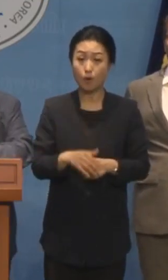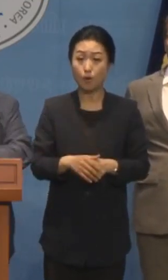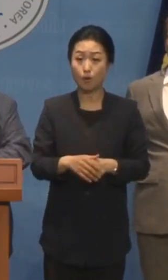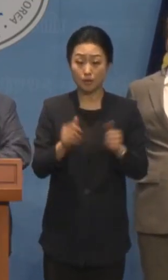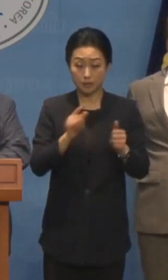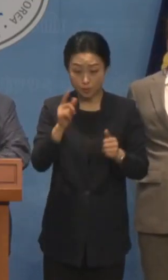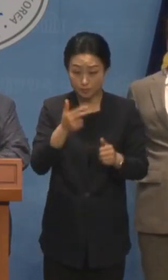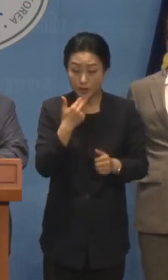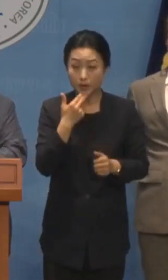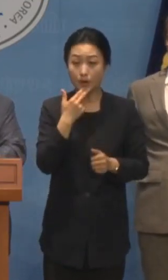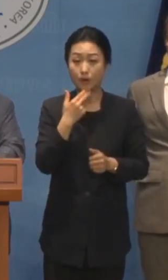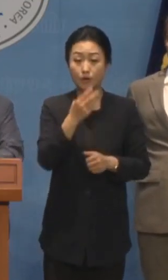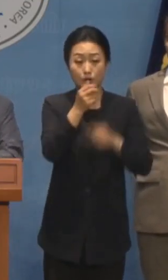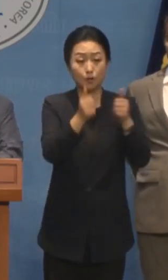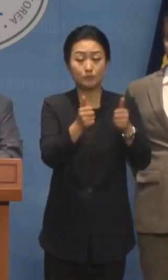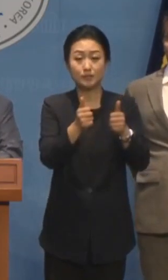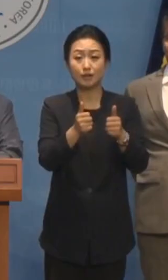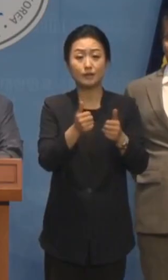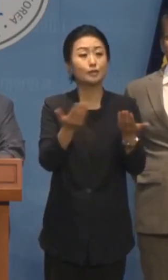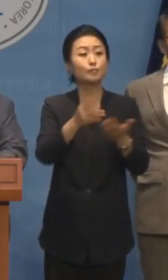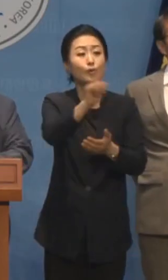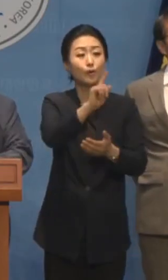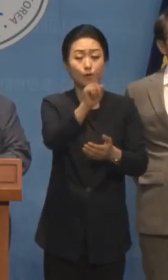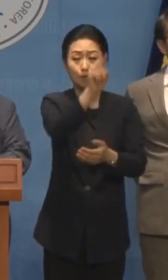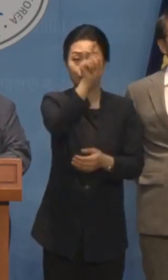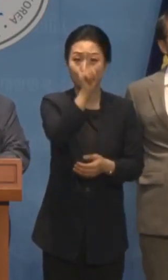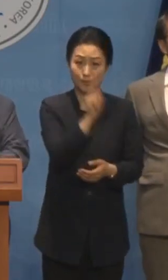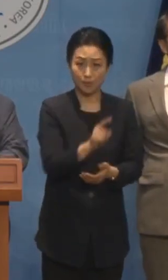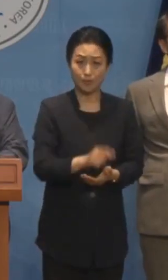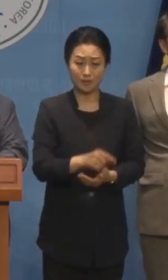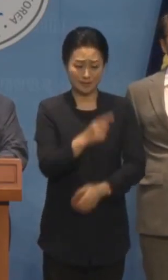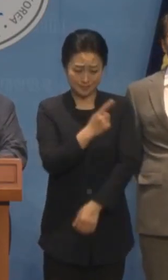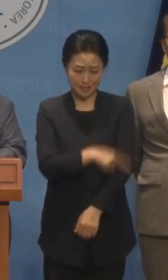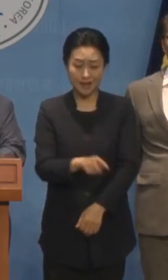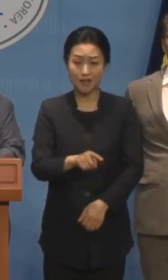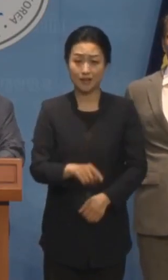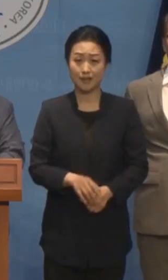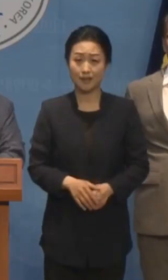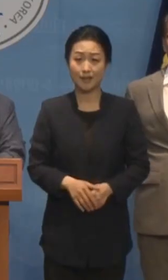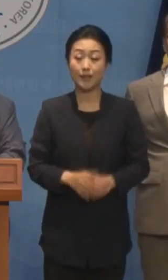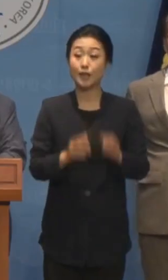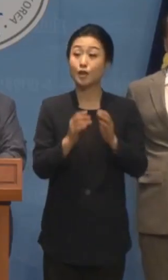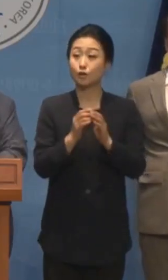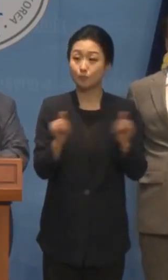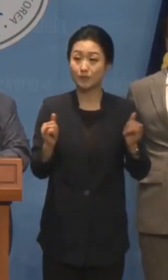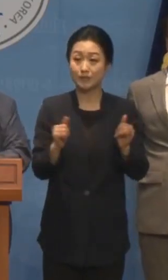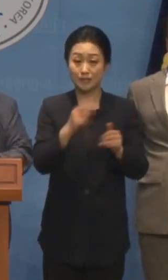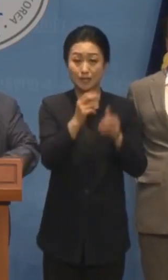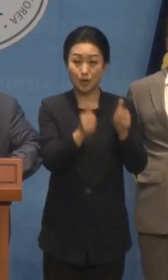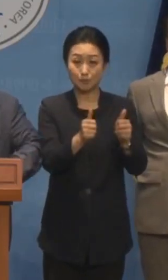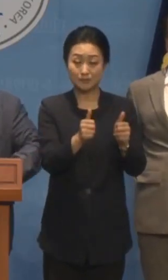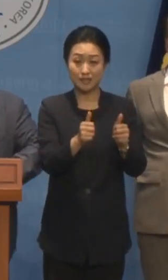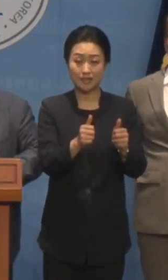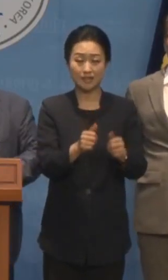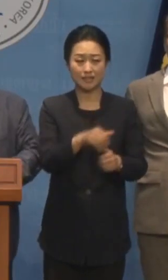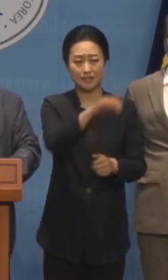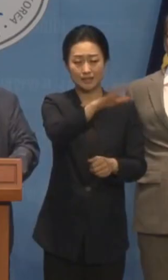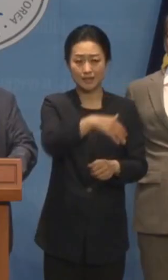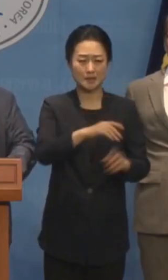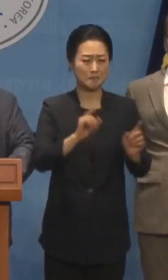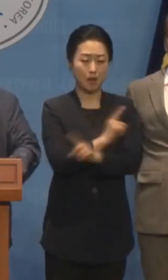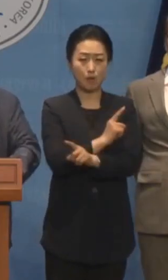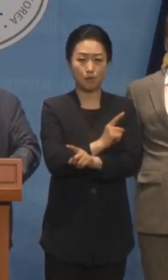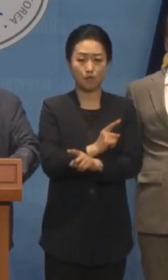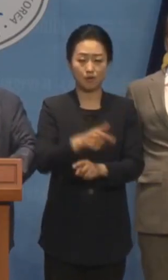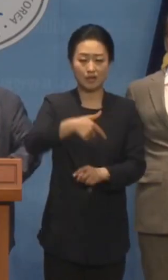기소조차 못하는 검찰이 무슨 검찰입니까? 검찰 자격도 없습니다. 그래서 국민들이 검찰청을 기소청으로 바꿔야 된다는 여론이